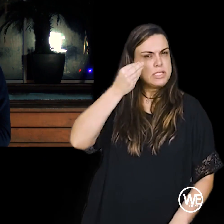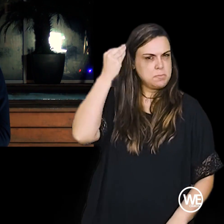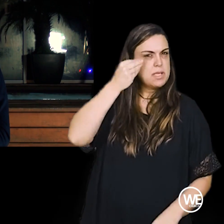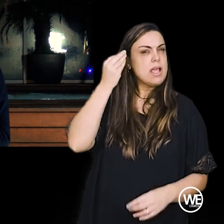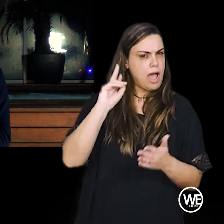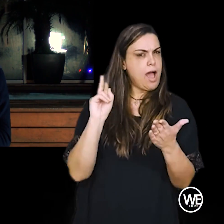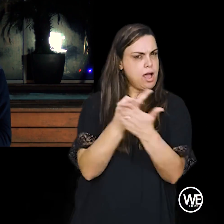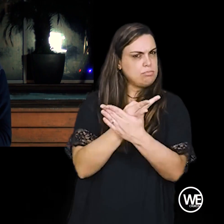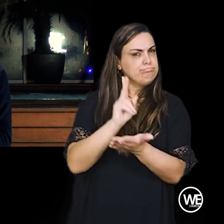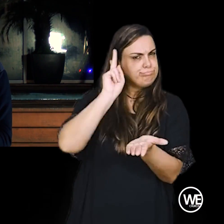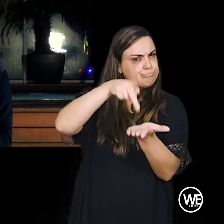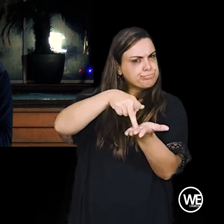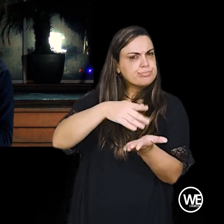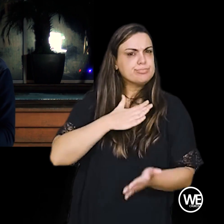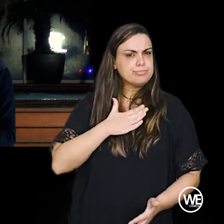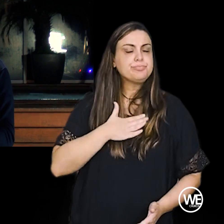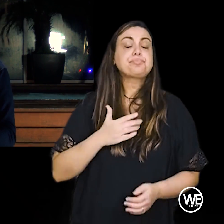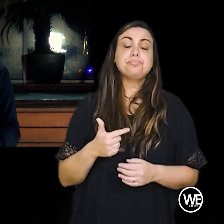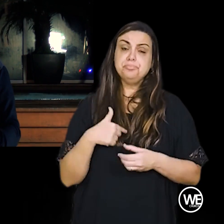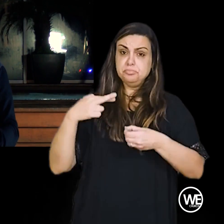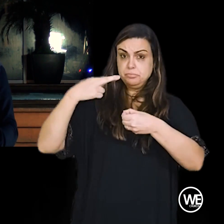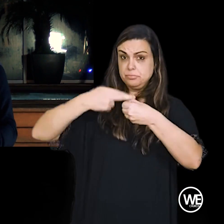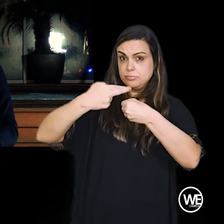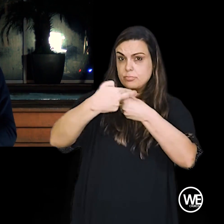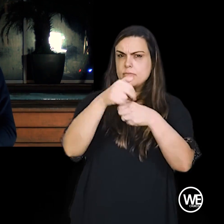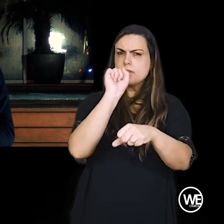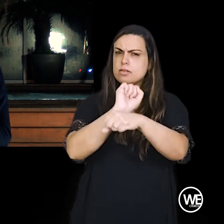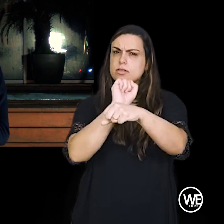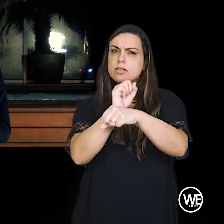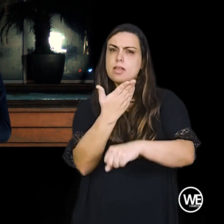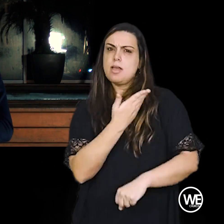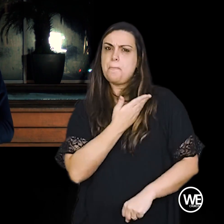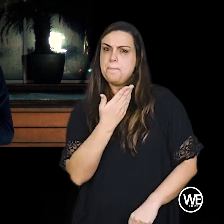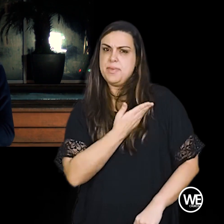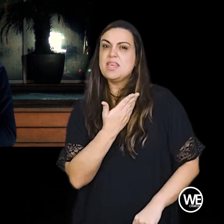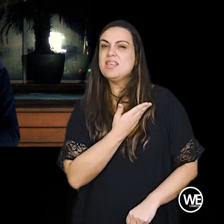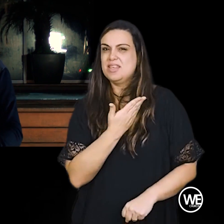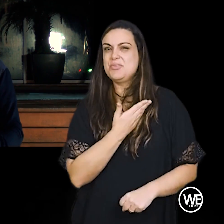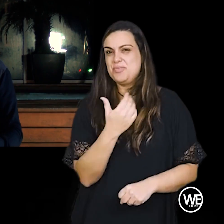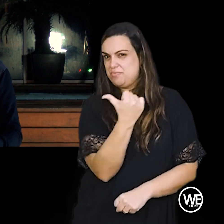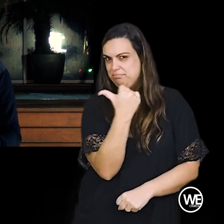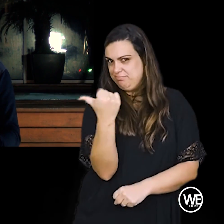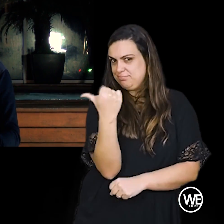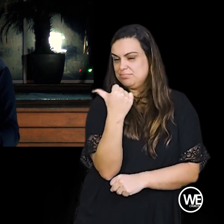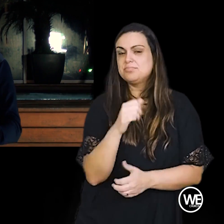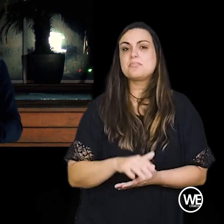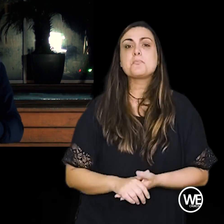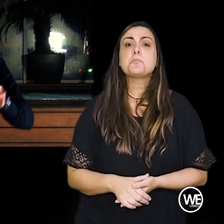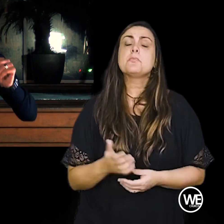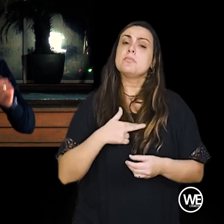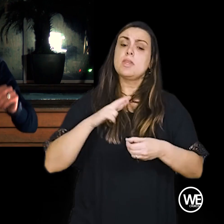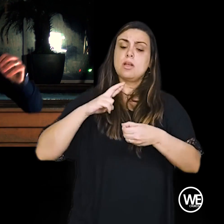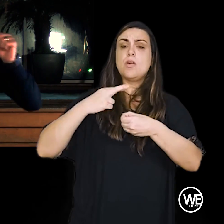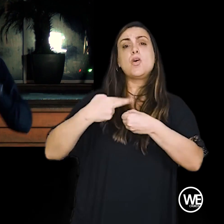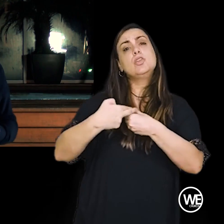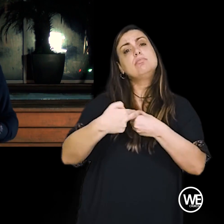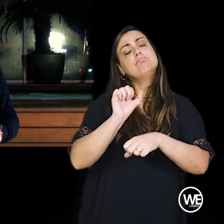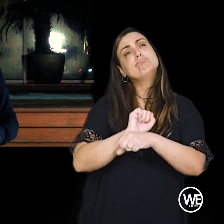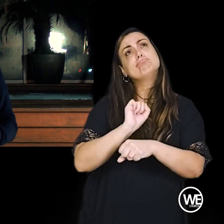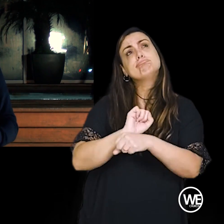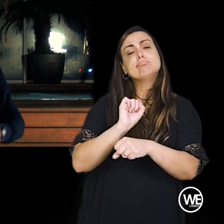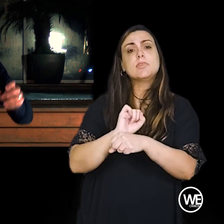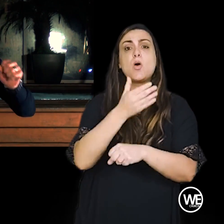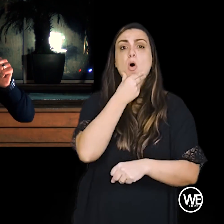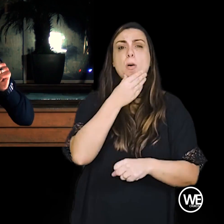experiência que eu tive. Eu estava na rodoviária esperando um amigo, pedindo para pegar uma carona. Enquanto eu estava na rodoviária, veio um